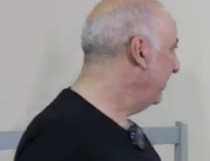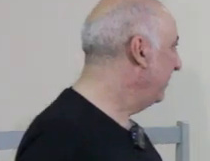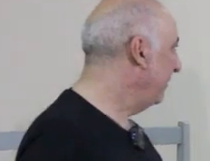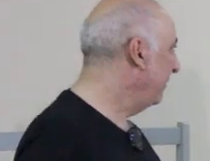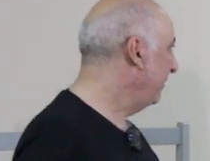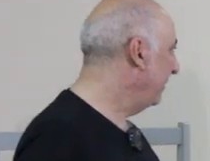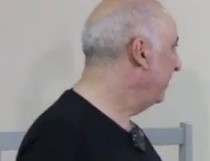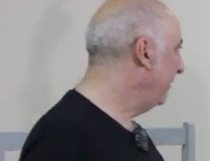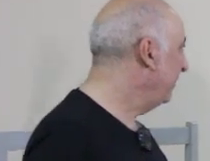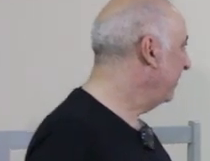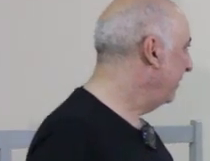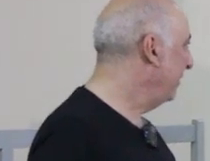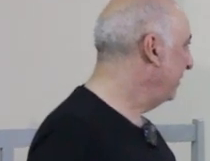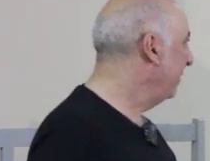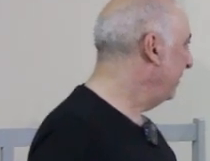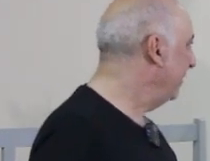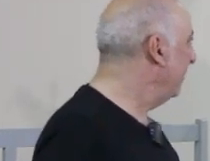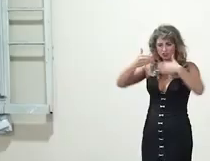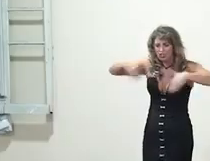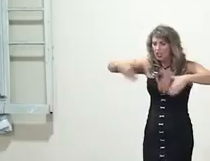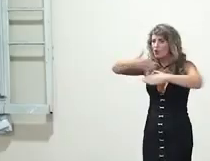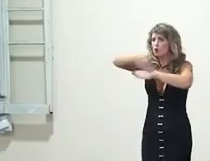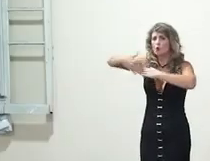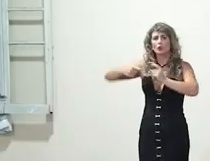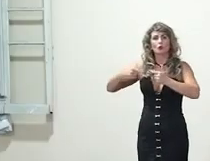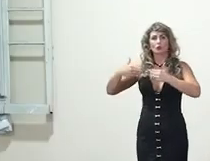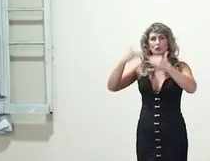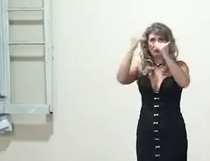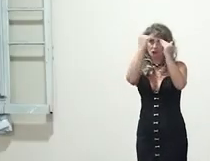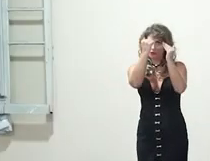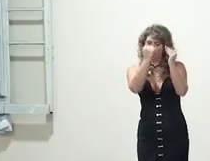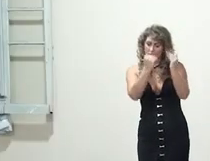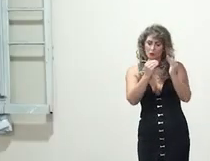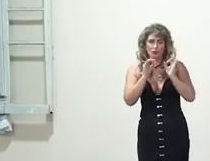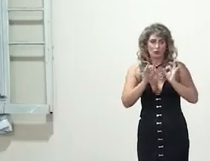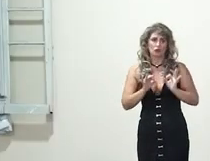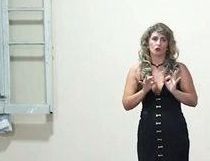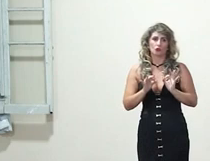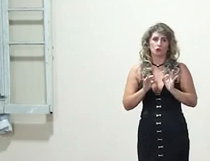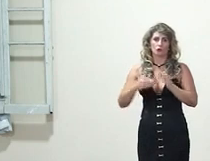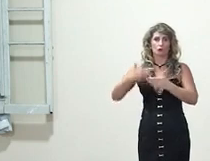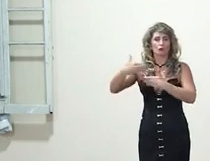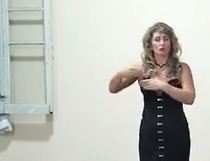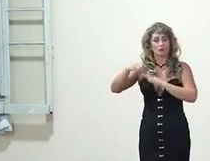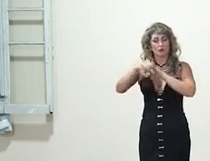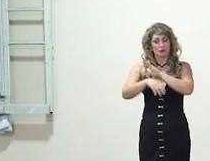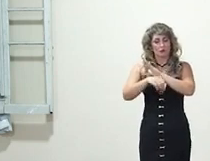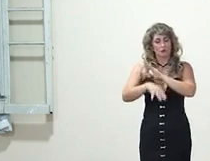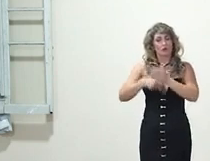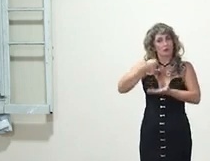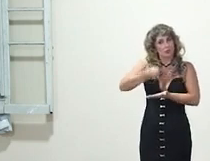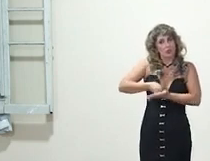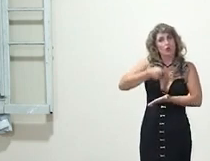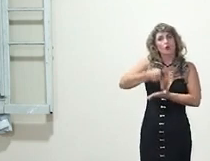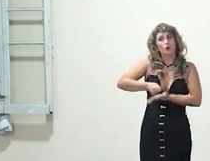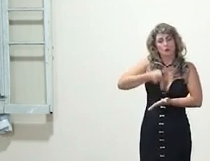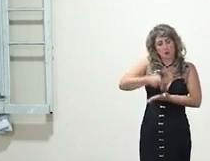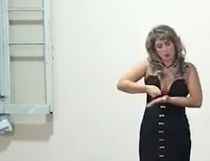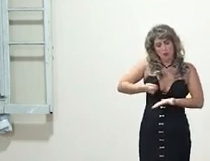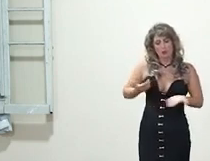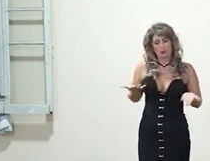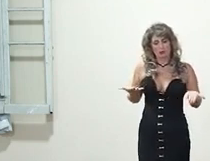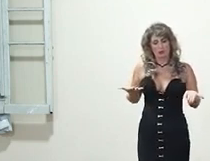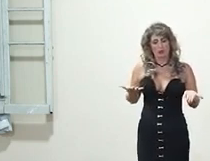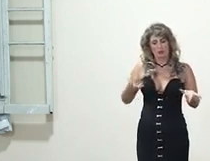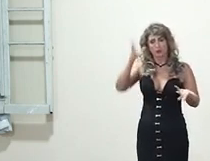depois encher o saco, para depois fechar a rua. Sim, então a gente tem que seguir os trâmites. Então, eu acho que essa questão sustentável tem que ser na cobrança. Perfeito. Nós temos que ter